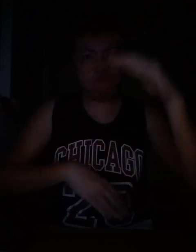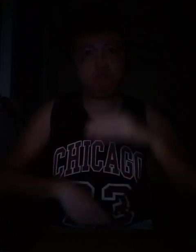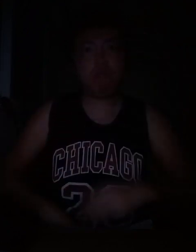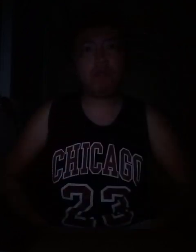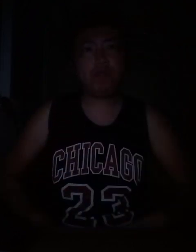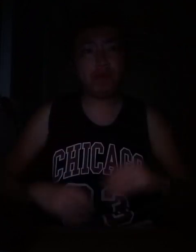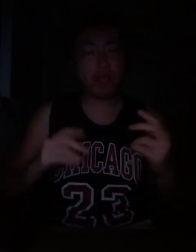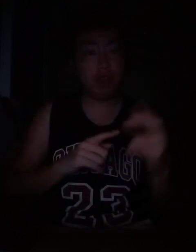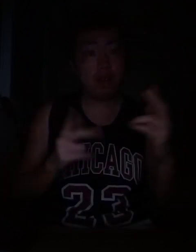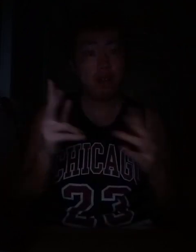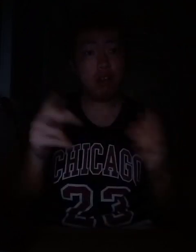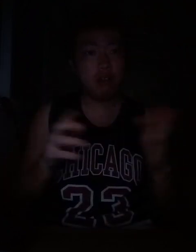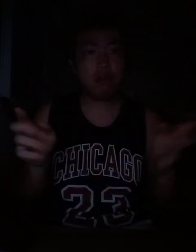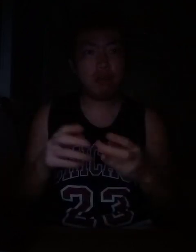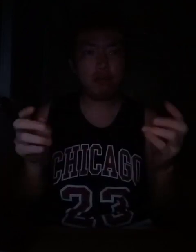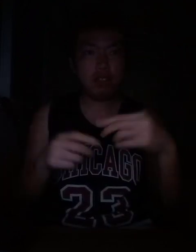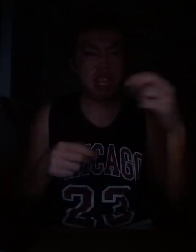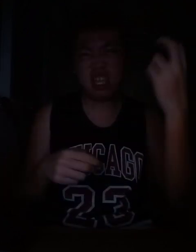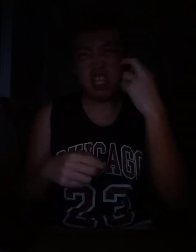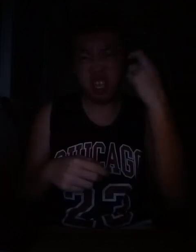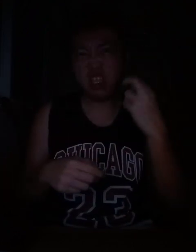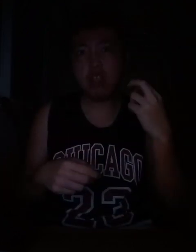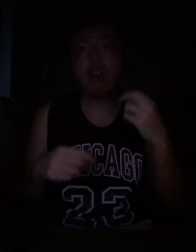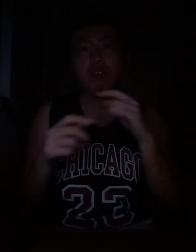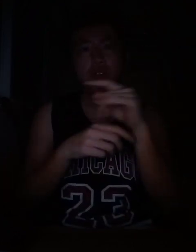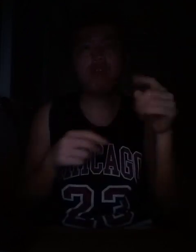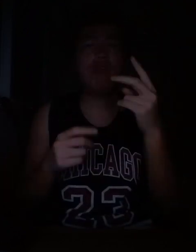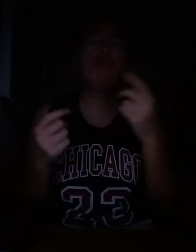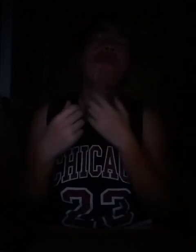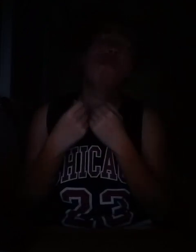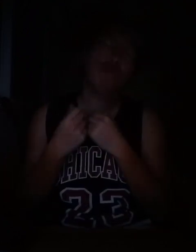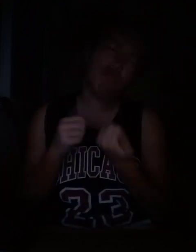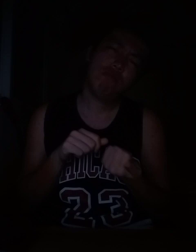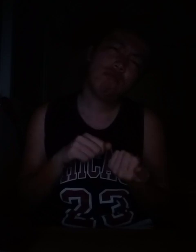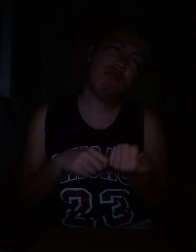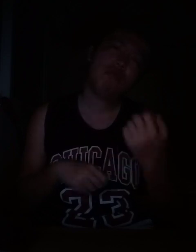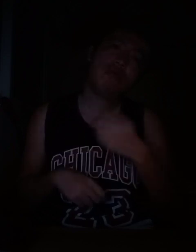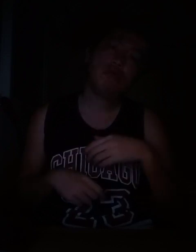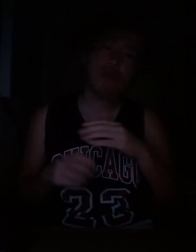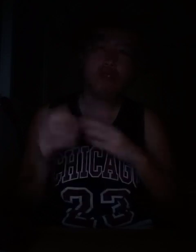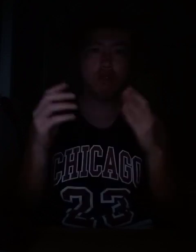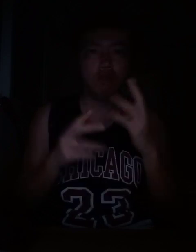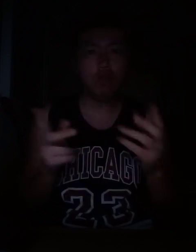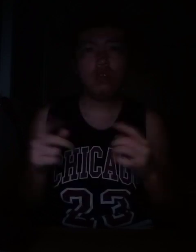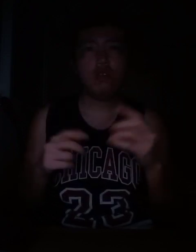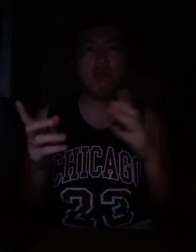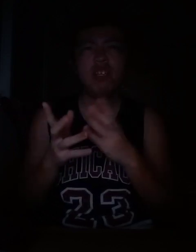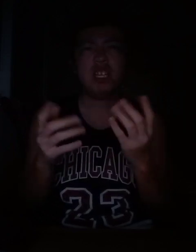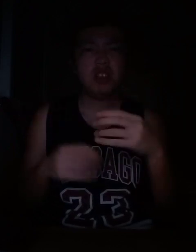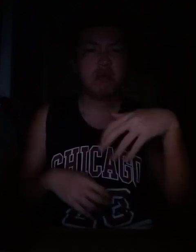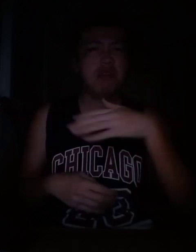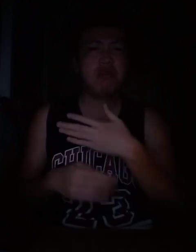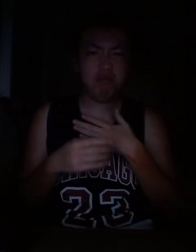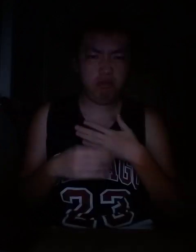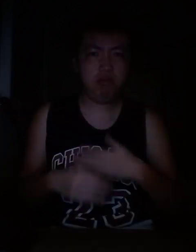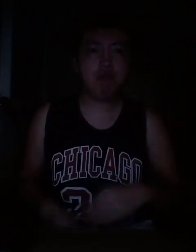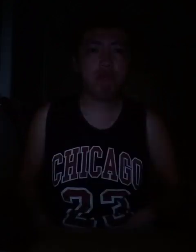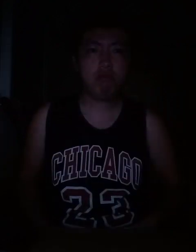산바가 8시간 동안 내륙을 핥히고 가면서 2명이 목숨을 잃고 3,627억 원의 재산 피해를 입었습니다.